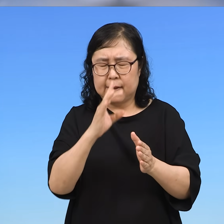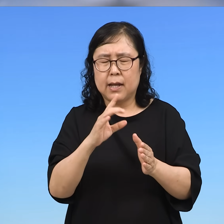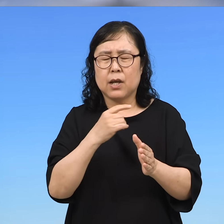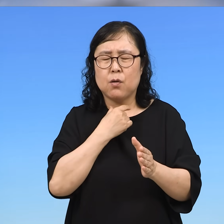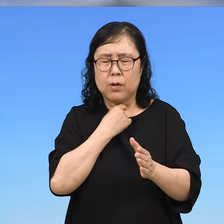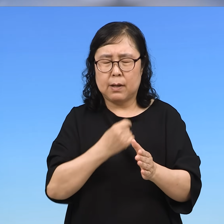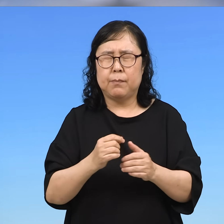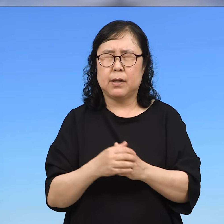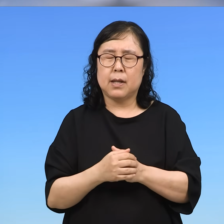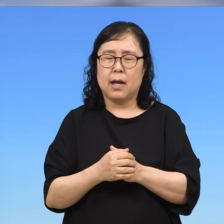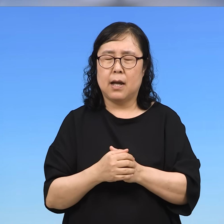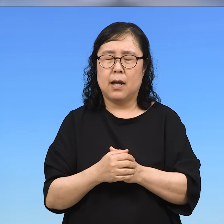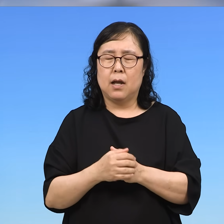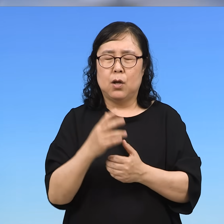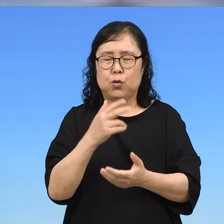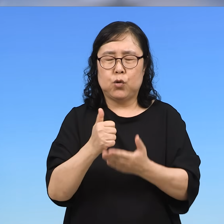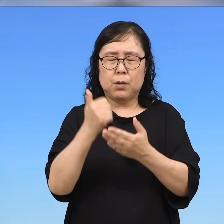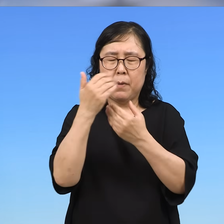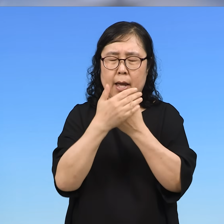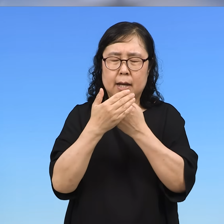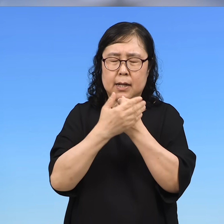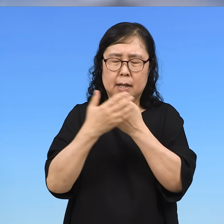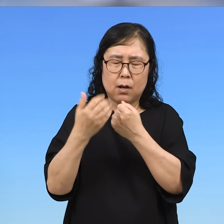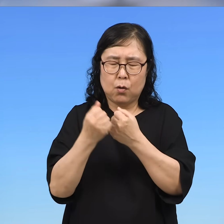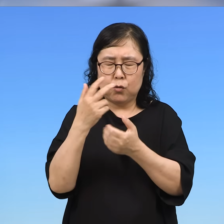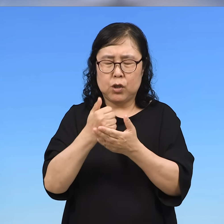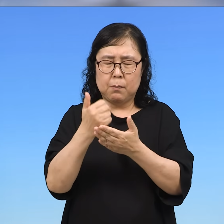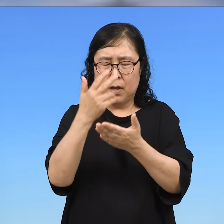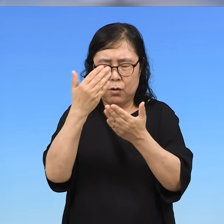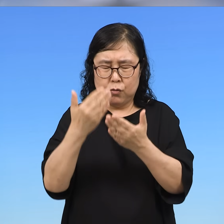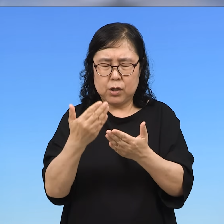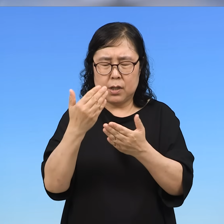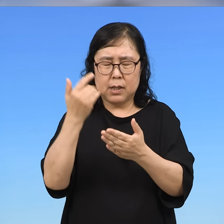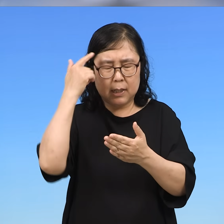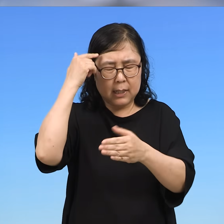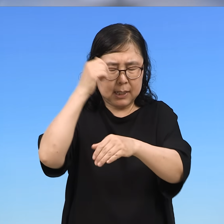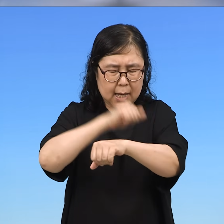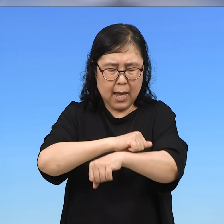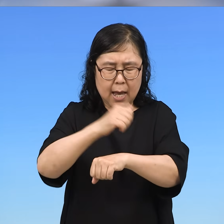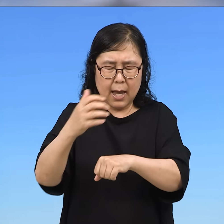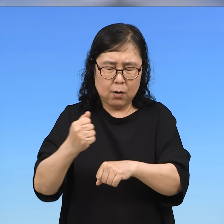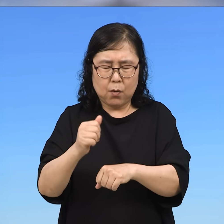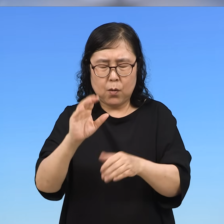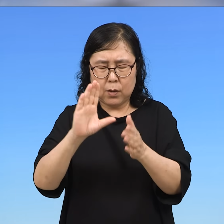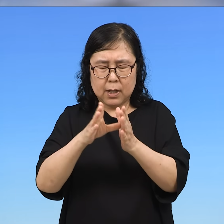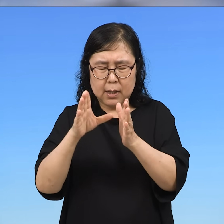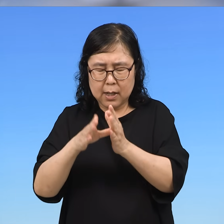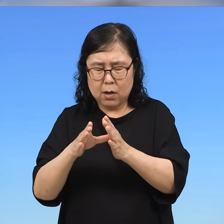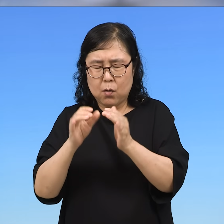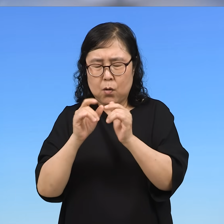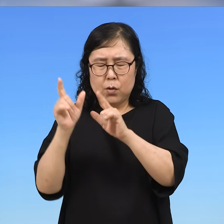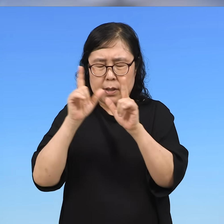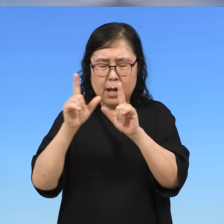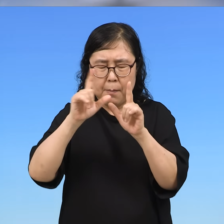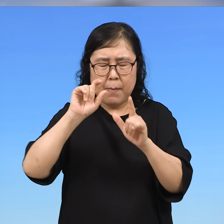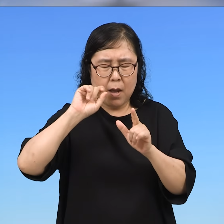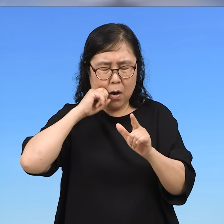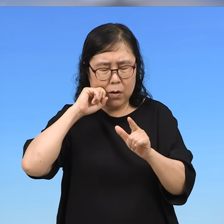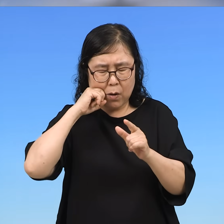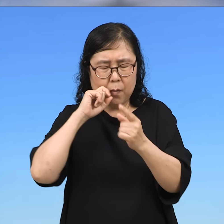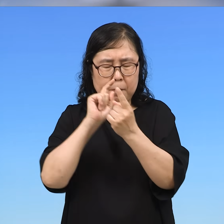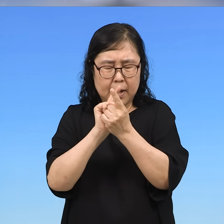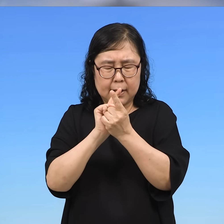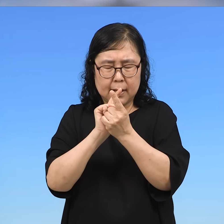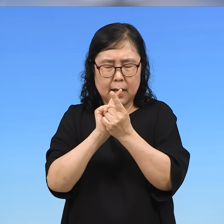않도록 도와주시고 주님 은혜로, 주님 주시는 지혜로 참 때로는 인생길에 고난을